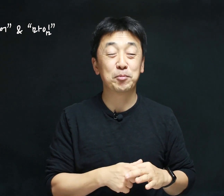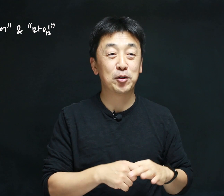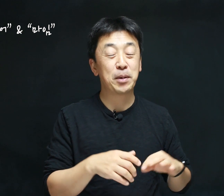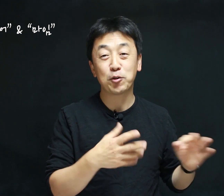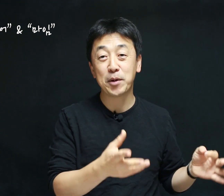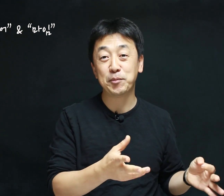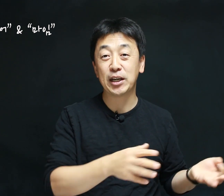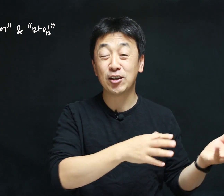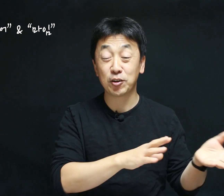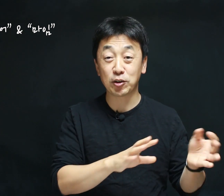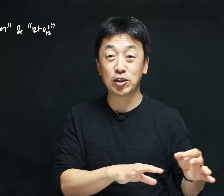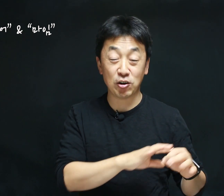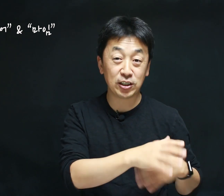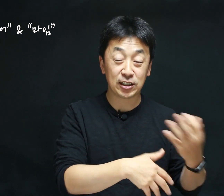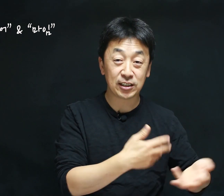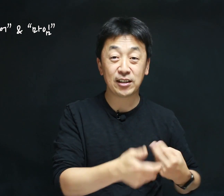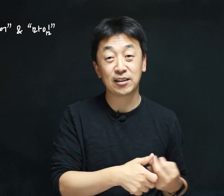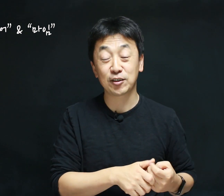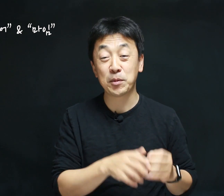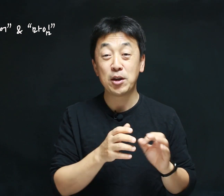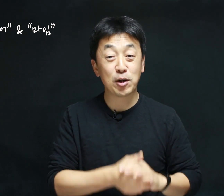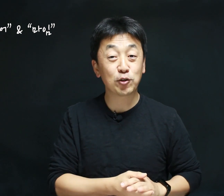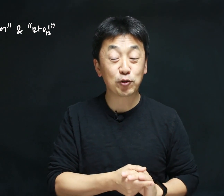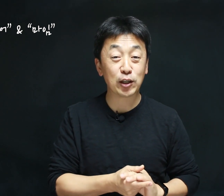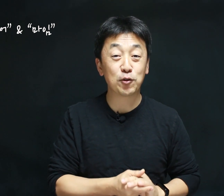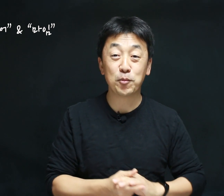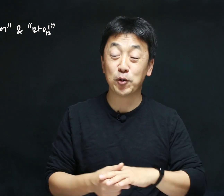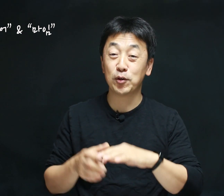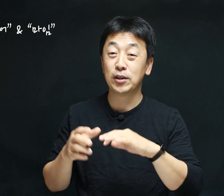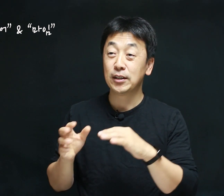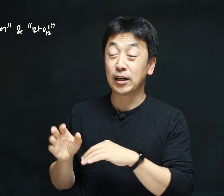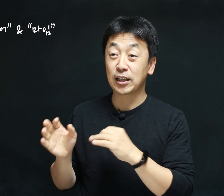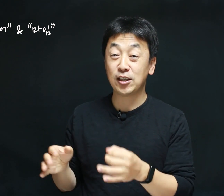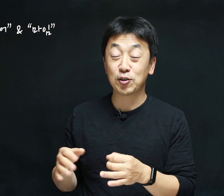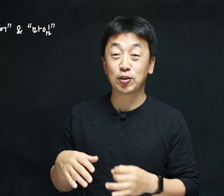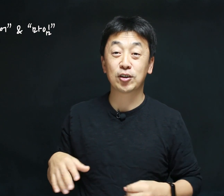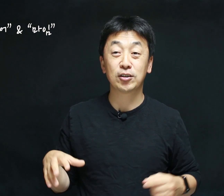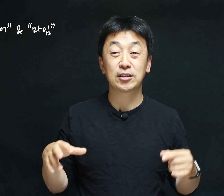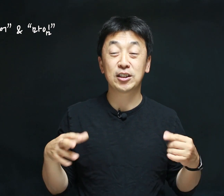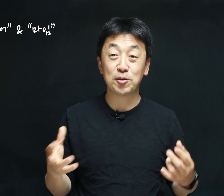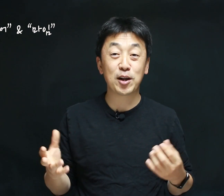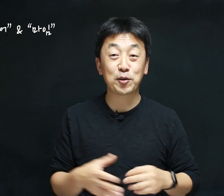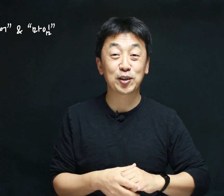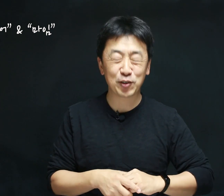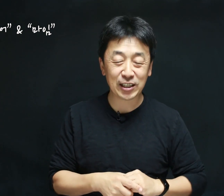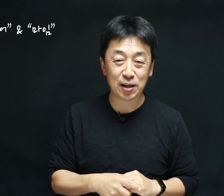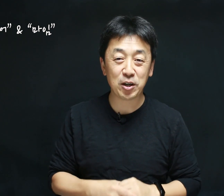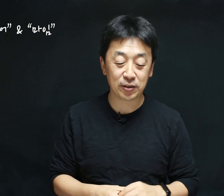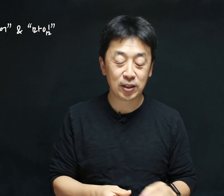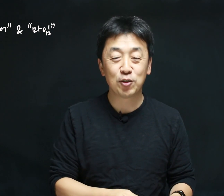뭐 판토마임이나 이런 어떤 연극 극단에 들어가서 배우는 것도 아니고 뭐 내가 개인적으로 어떤 실험을 하고 있는 것도 아니라면